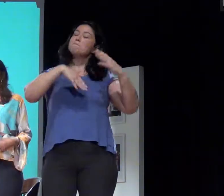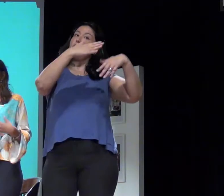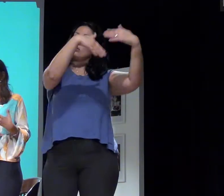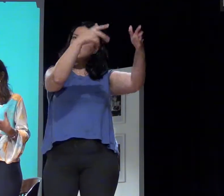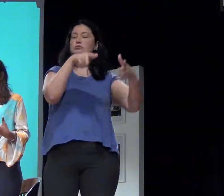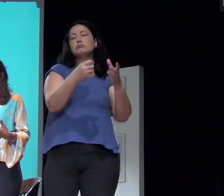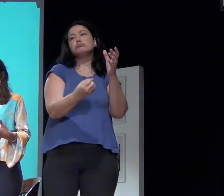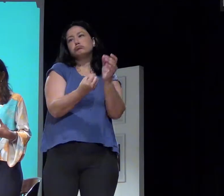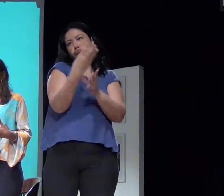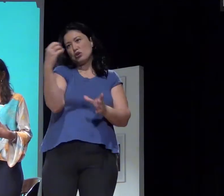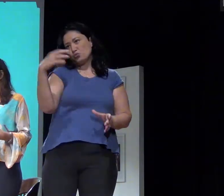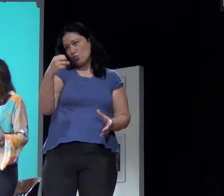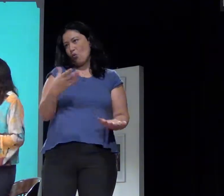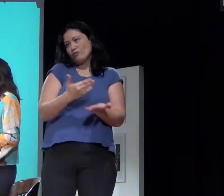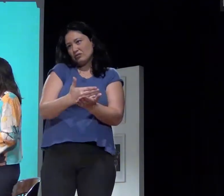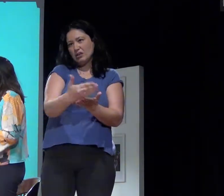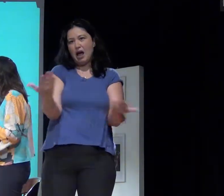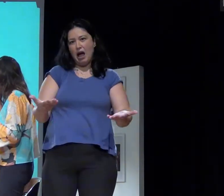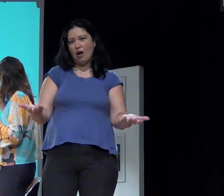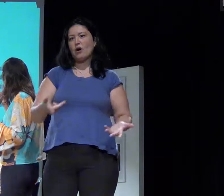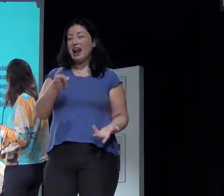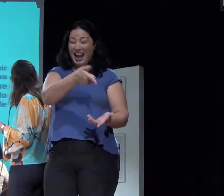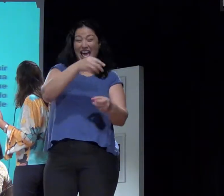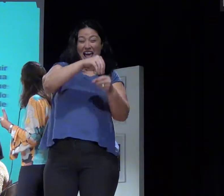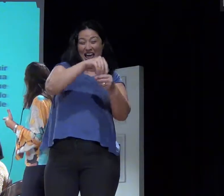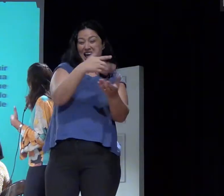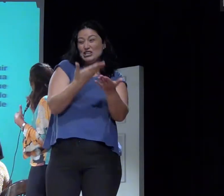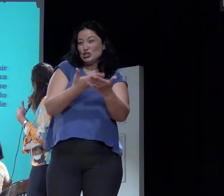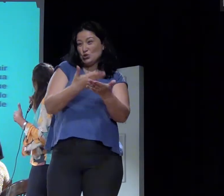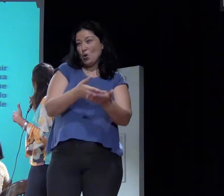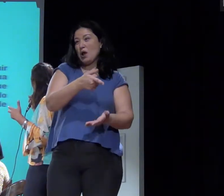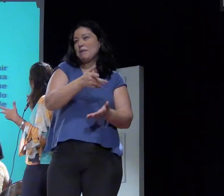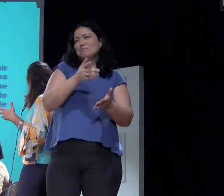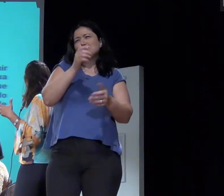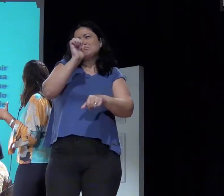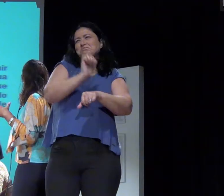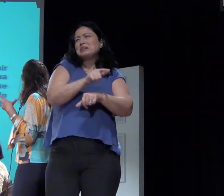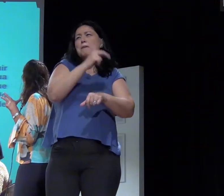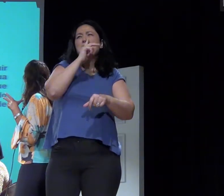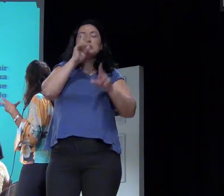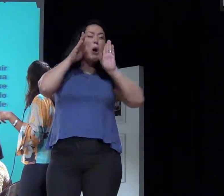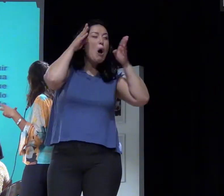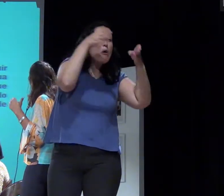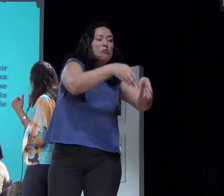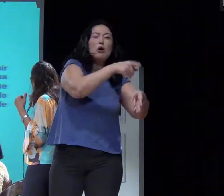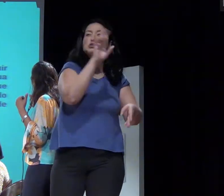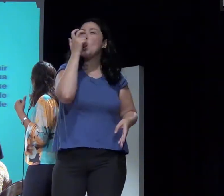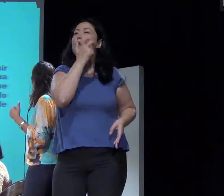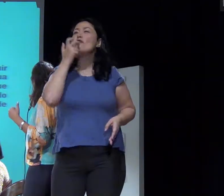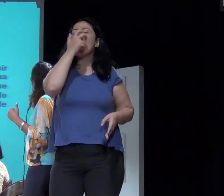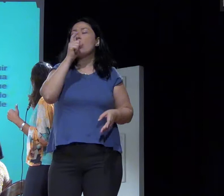é inicial, né? Quando eu coloco assim, a escola deixou de ter um enfoque na modalidade oral,